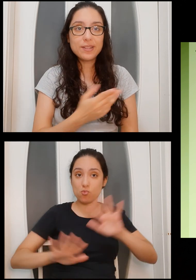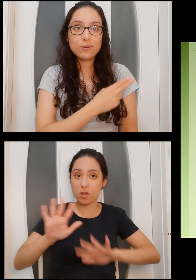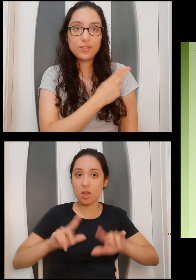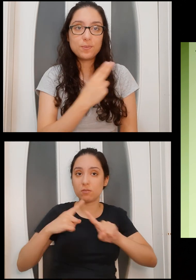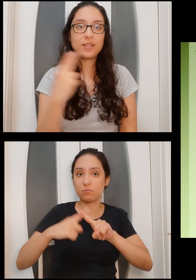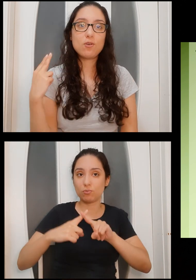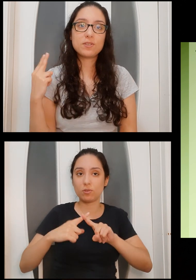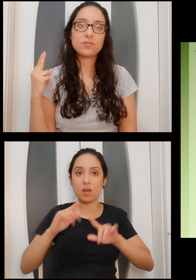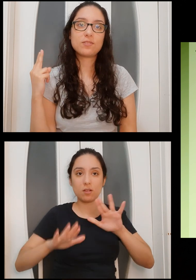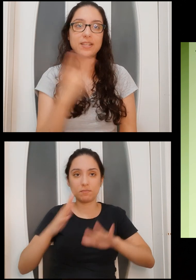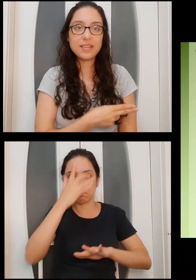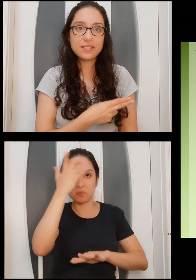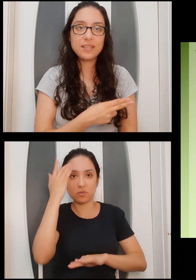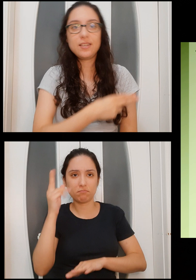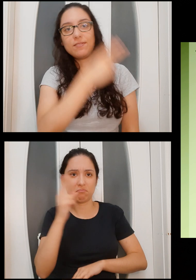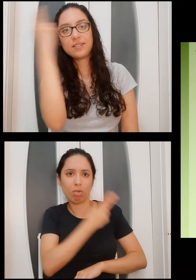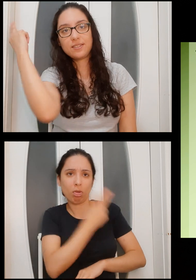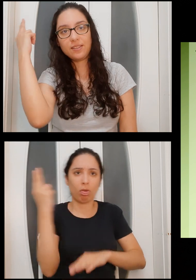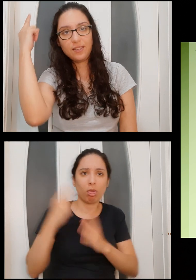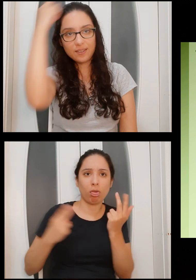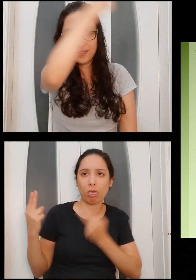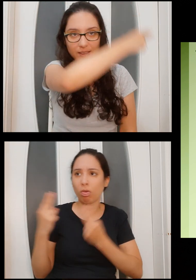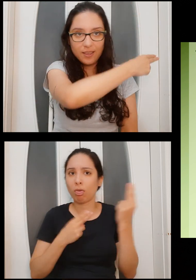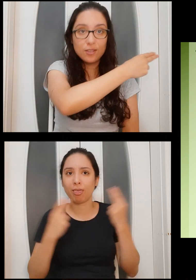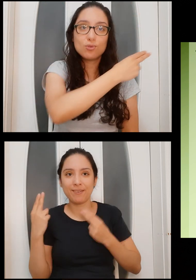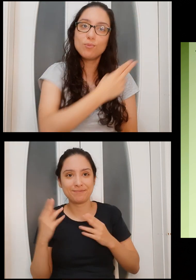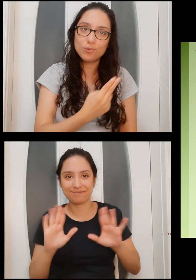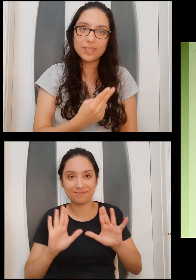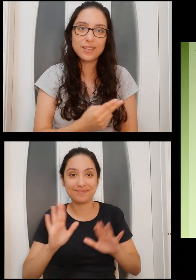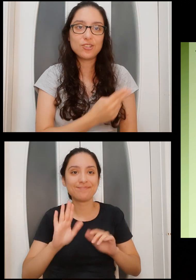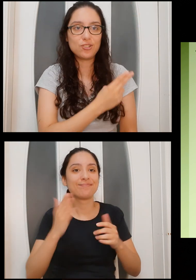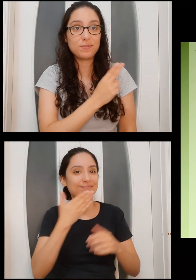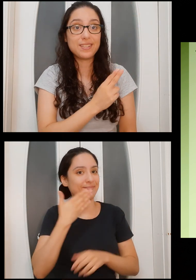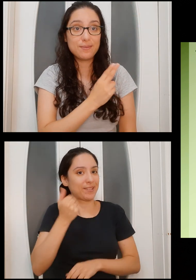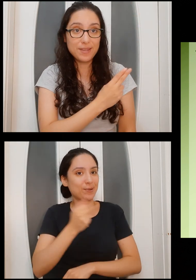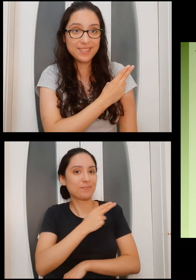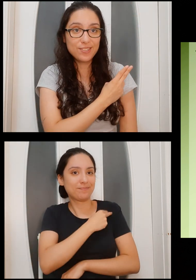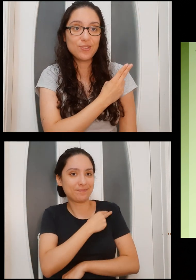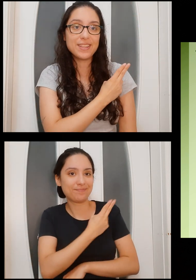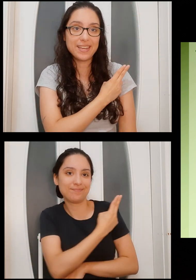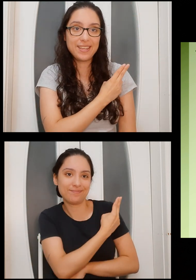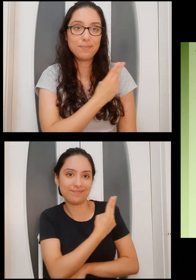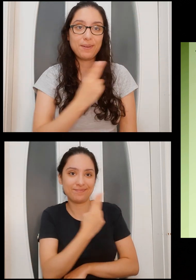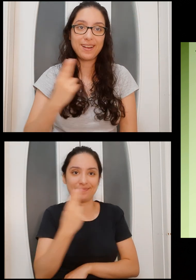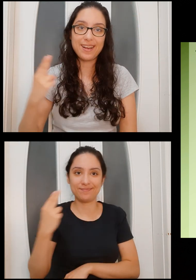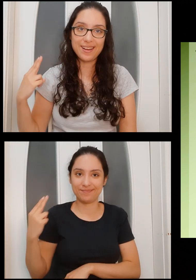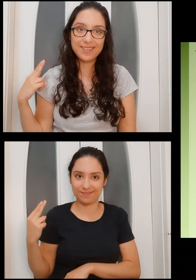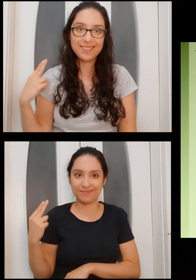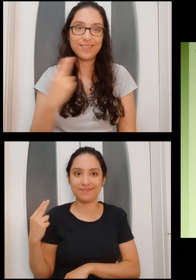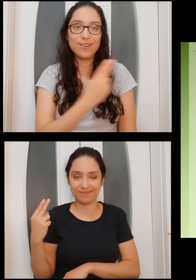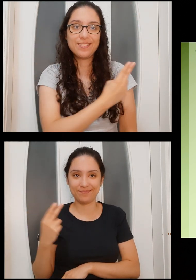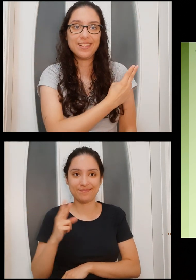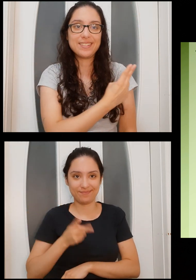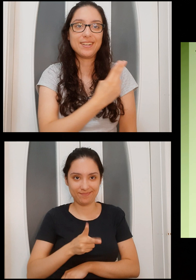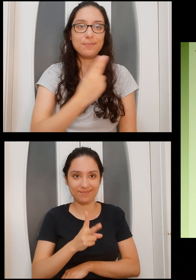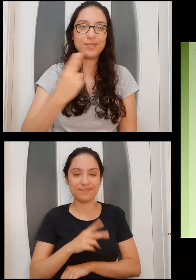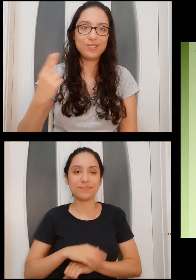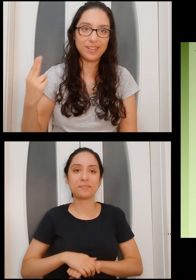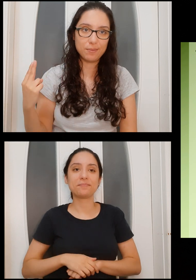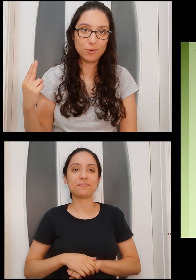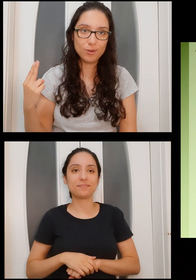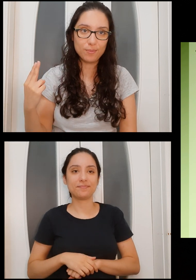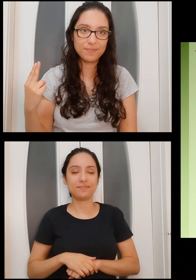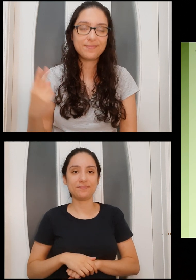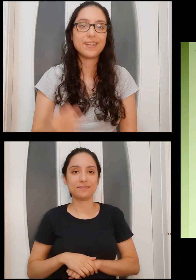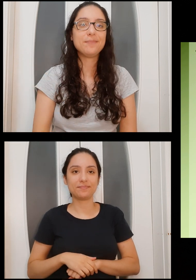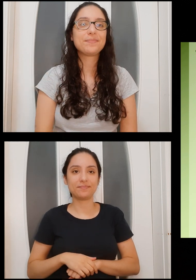Tem que tomar cuidado com isso, porque tem algumas pessoas que fazem assim, e isso muda, tá, gente? Precisa ser bem certinho, é daqui pra cá, ó, da esquerda pra